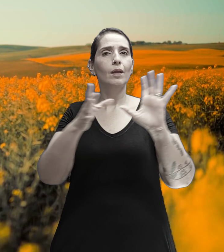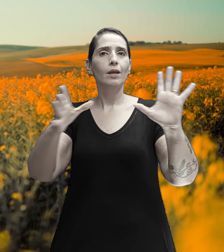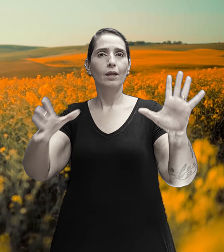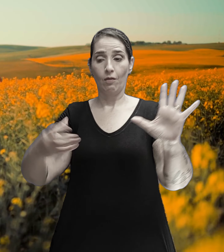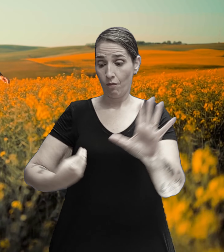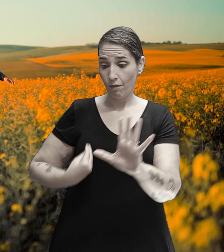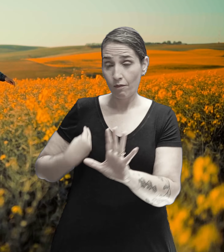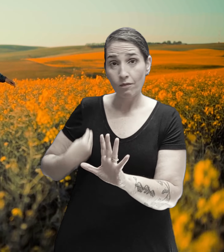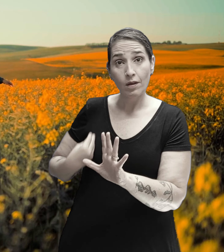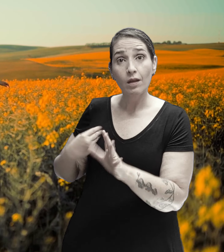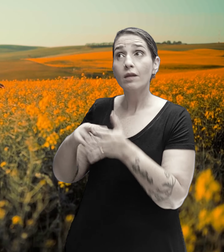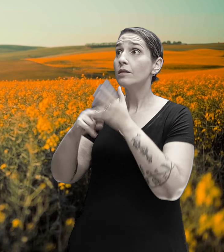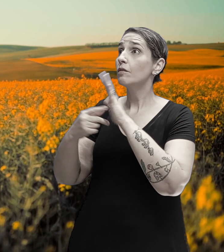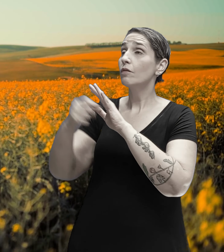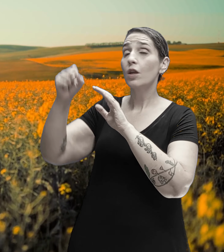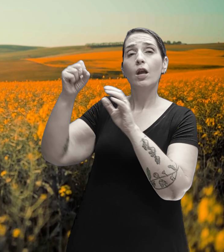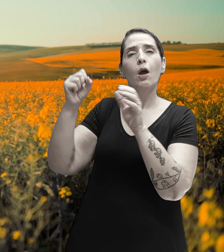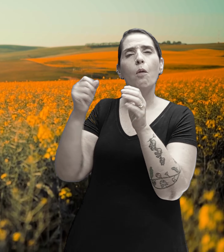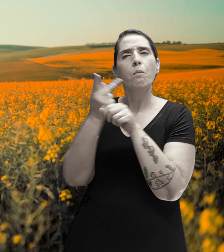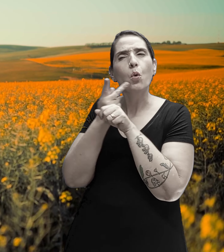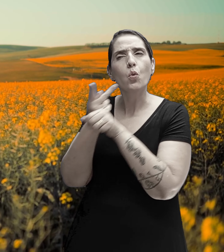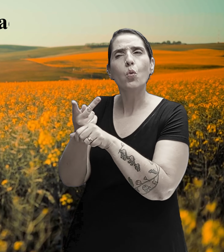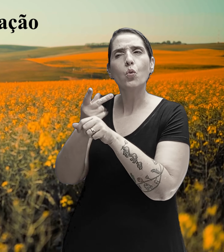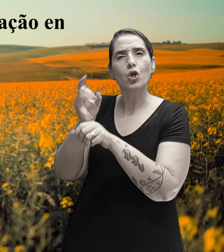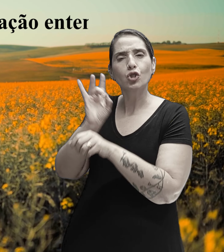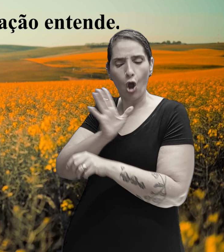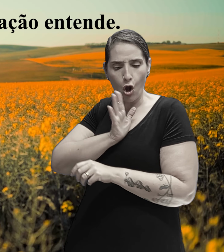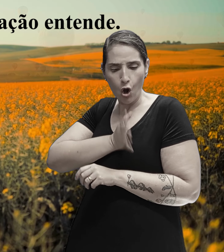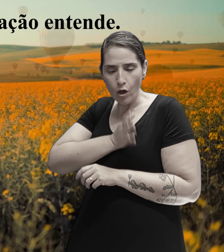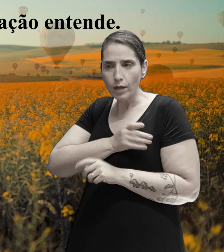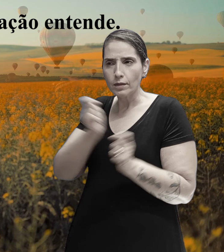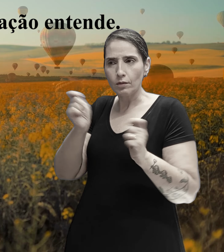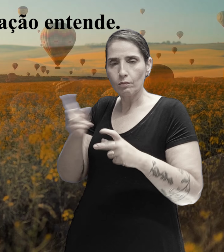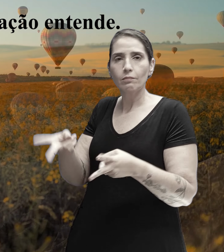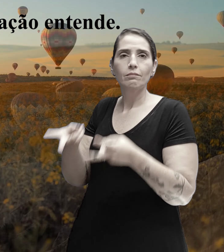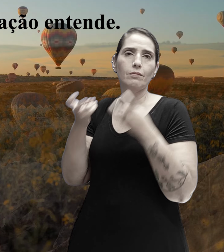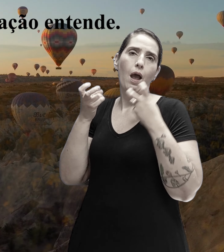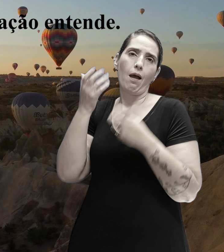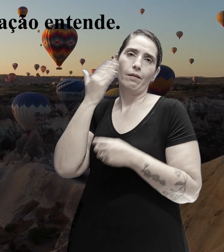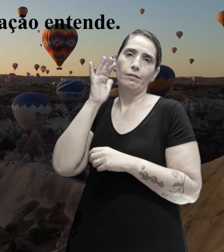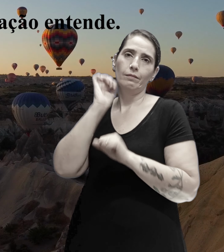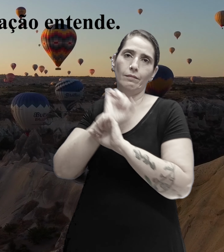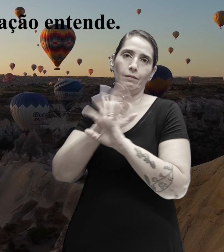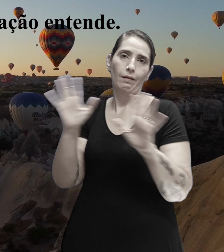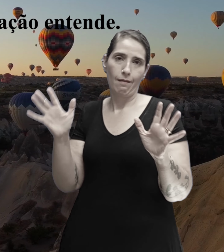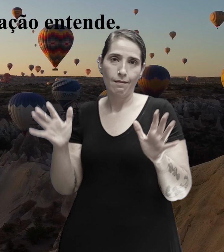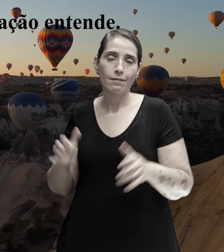E a vida, uma música secreta que só o coração entende.